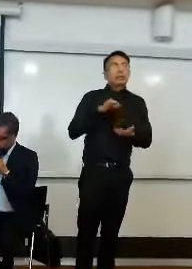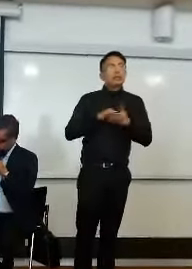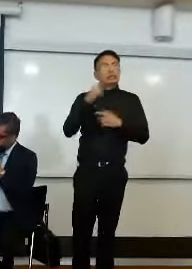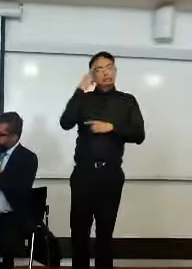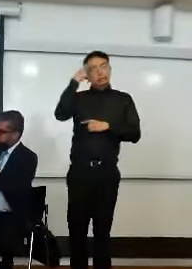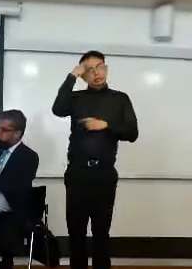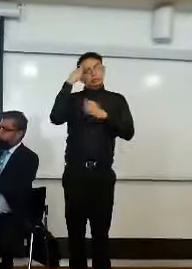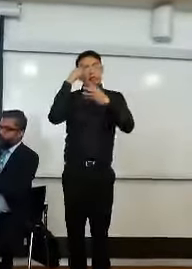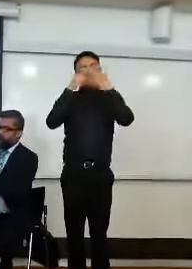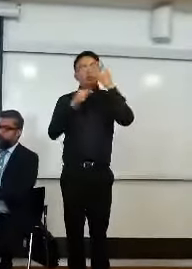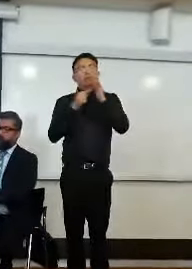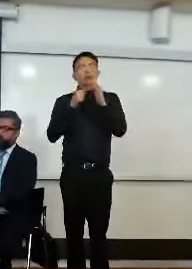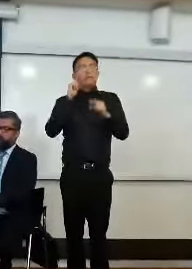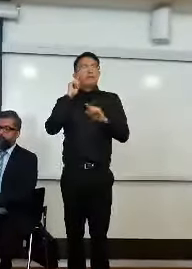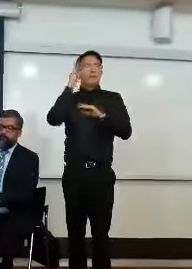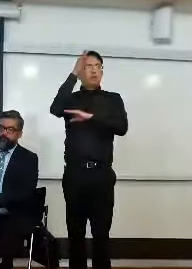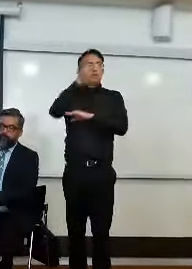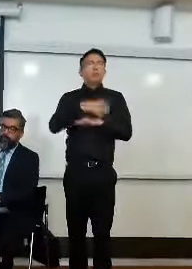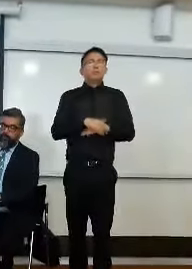país.